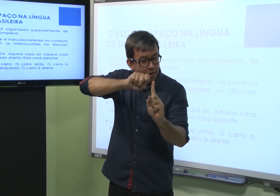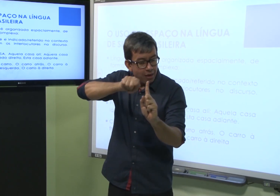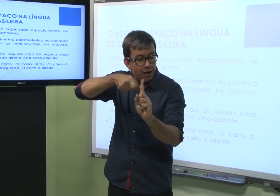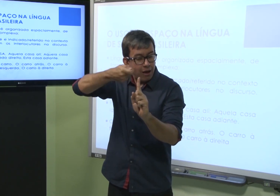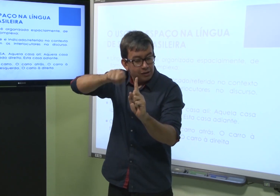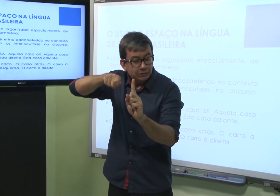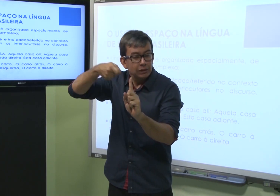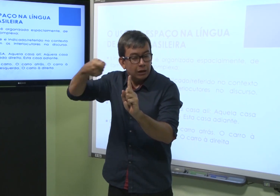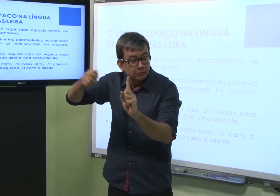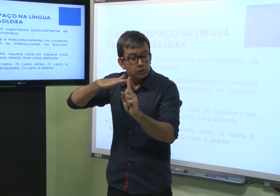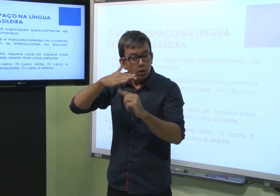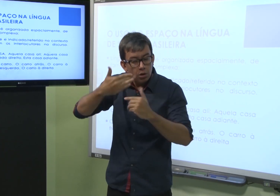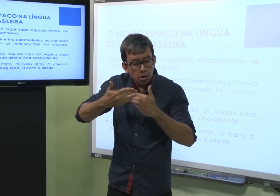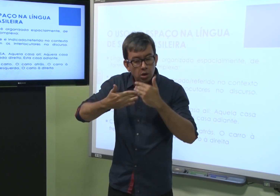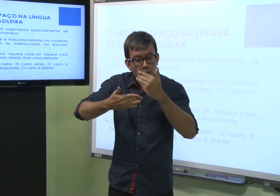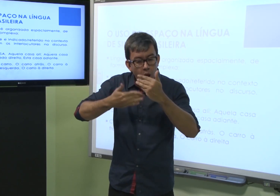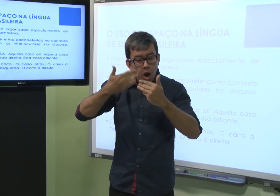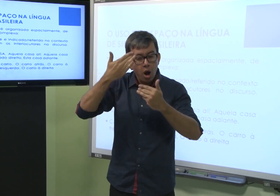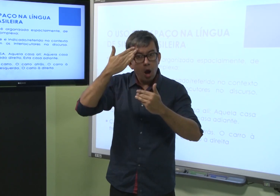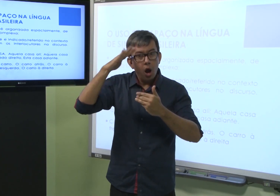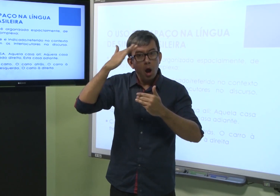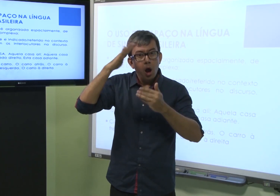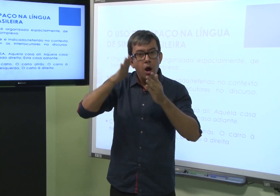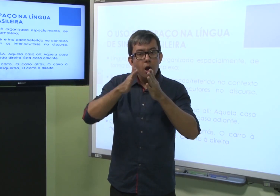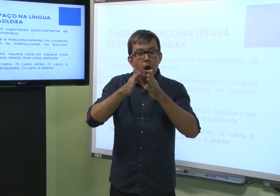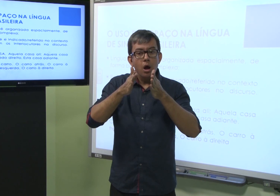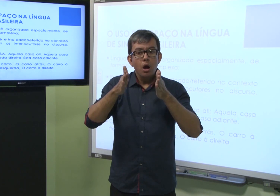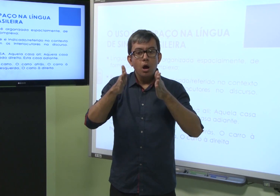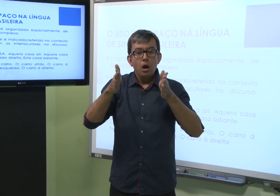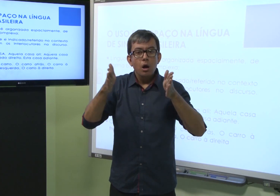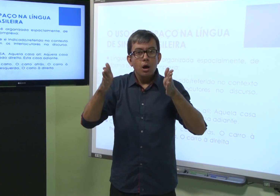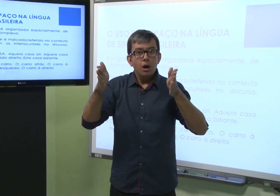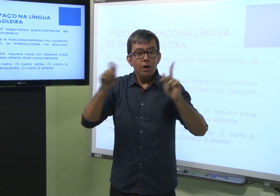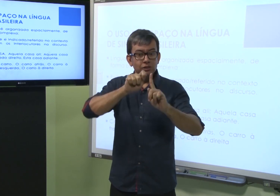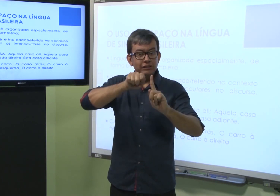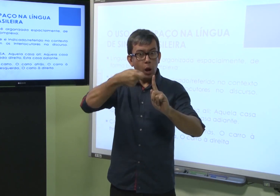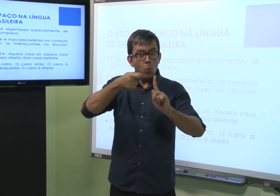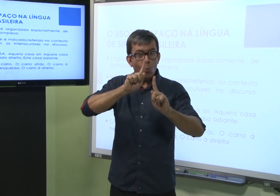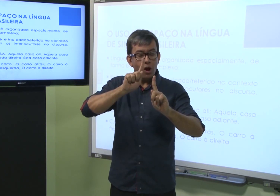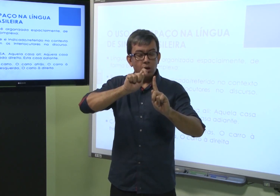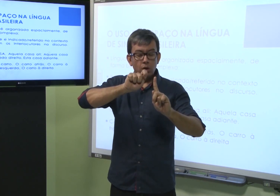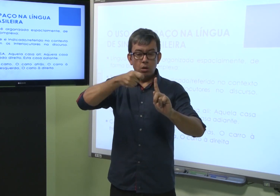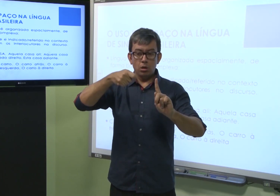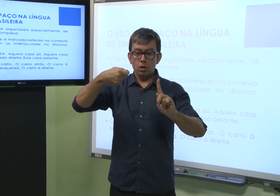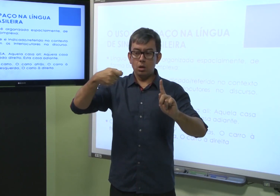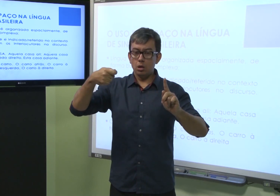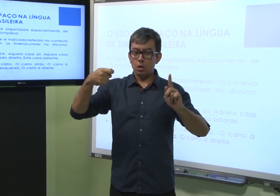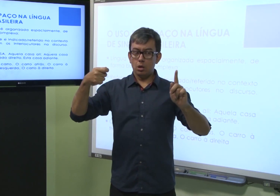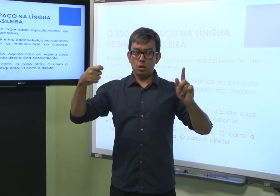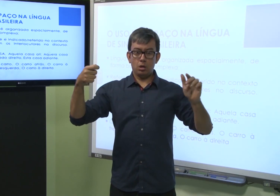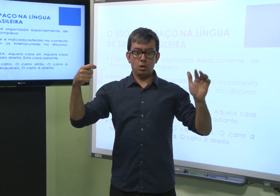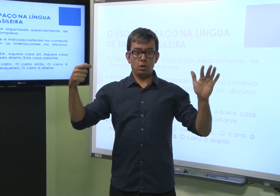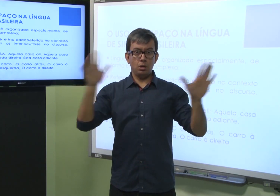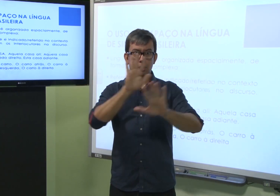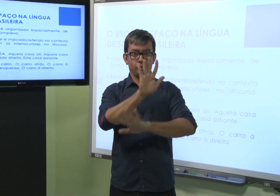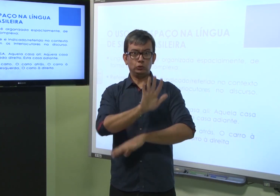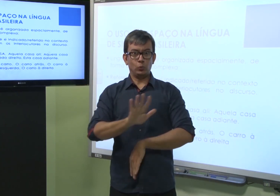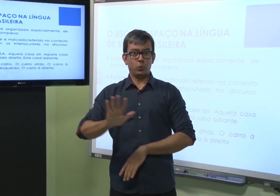de frente à pessoa, mas com o tempo você vai ampliando e vai entendendo que você não deve sinalizar ali